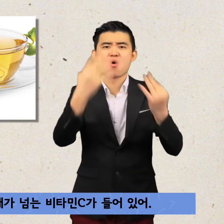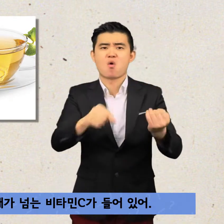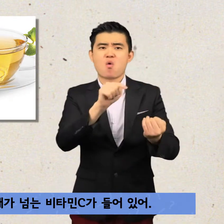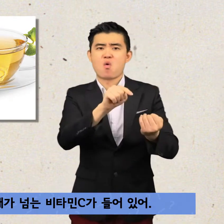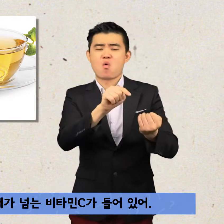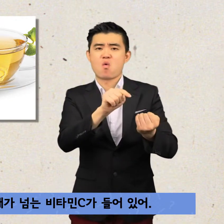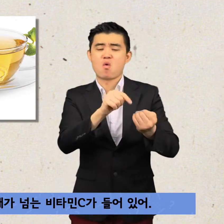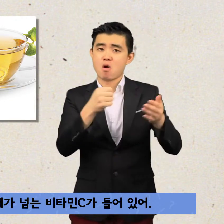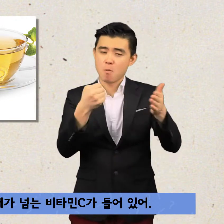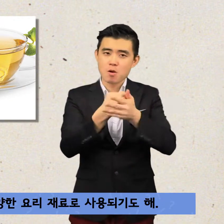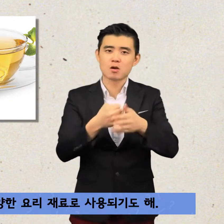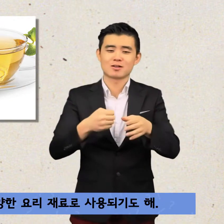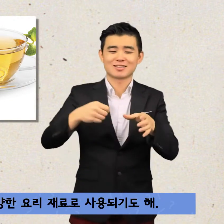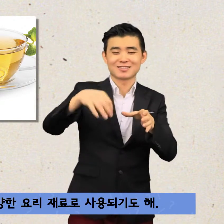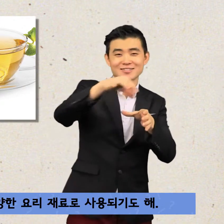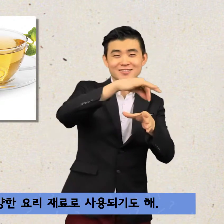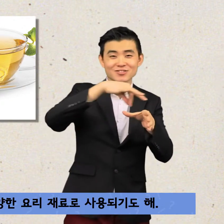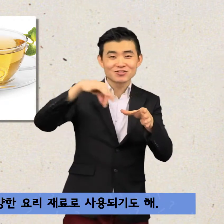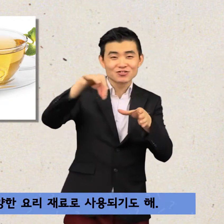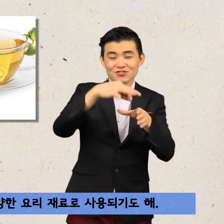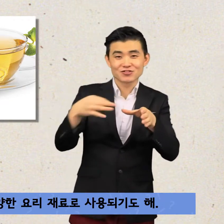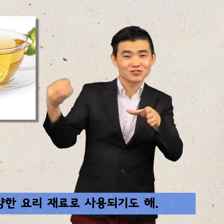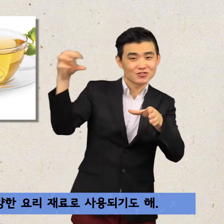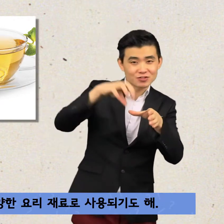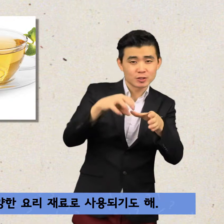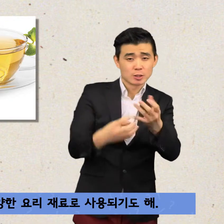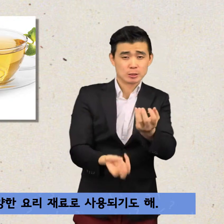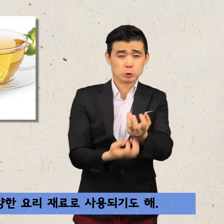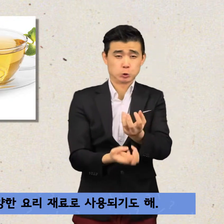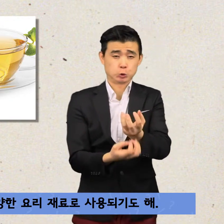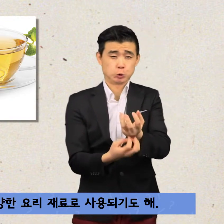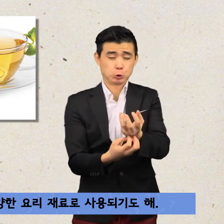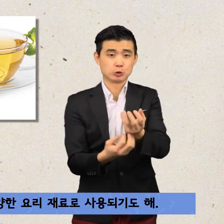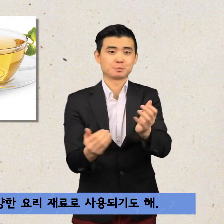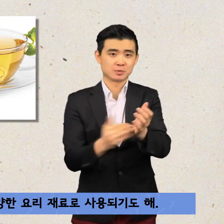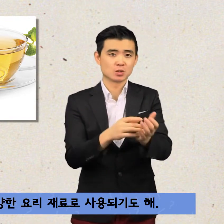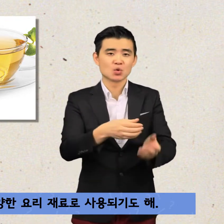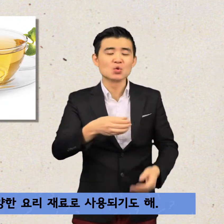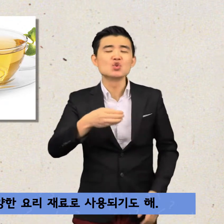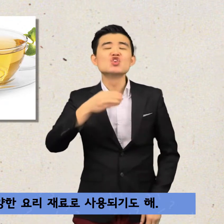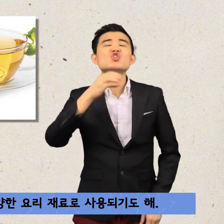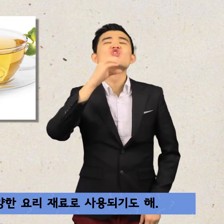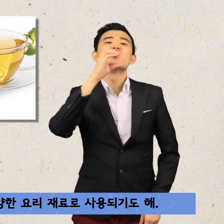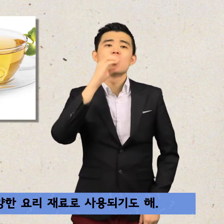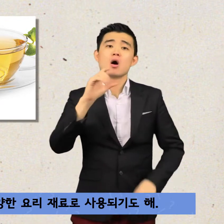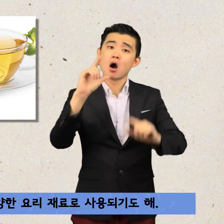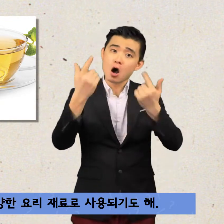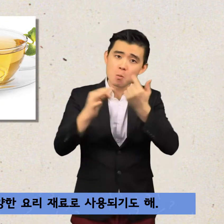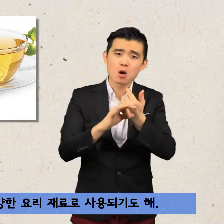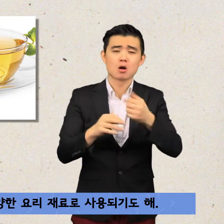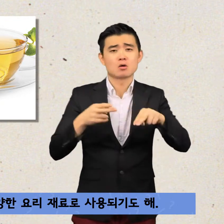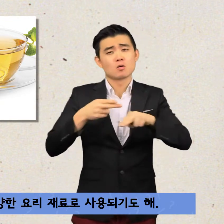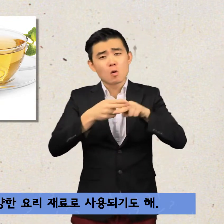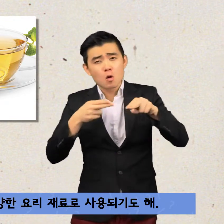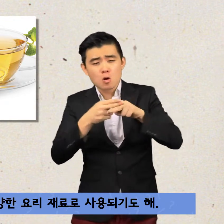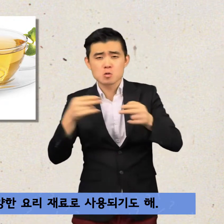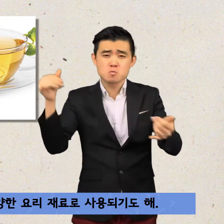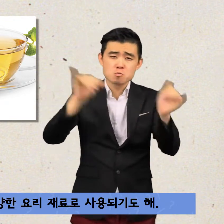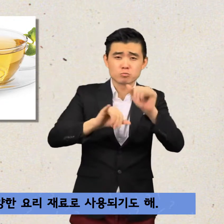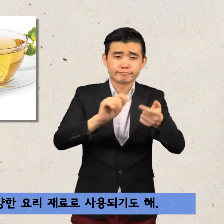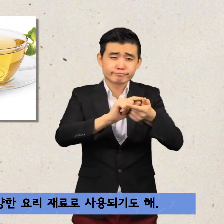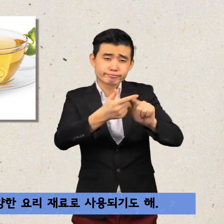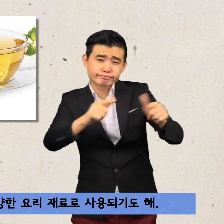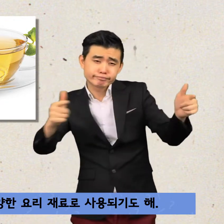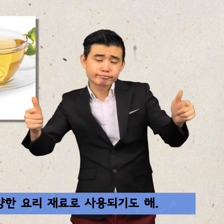레몬 그래서 차를 끓여 마시거나 다양한 요리 재료로 사용되기도 해.